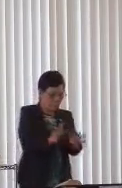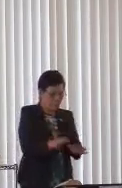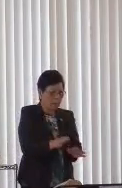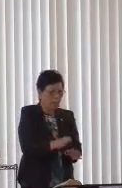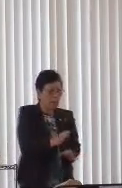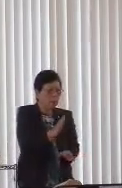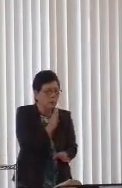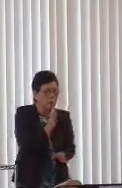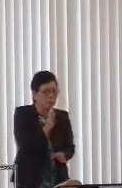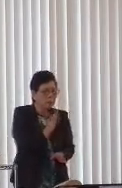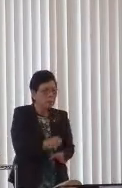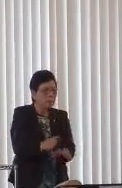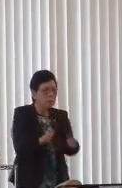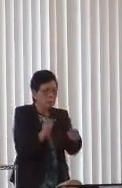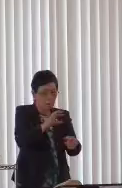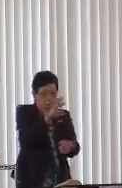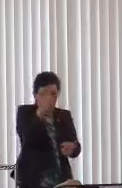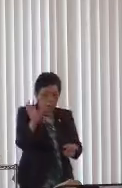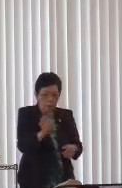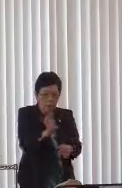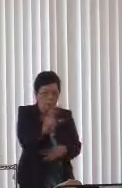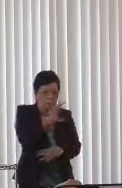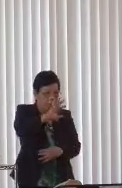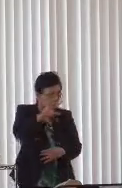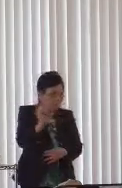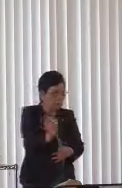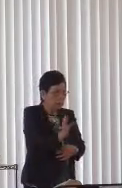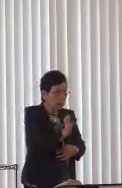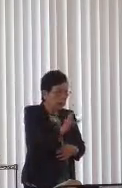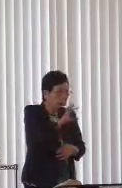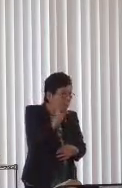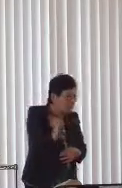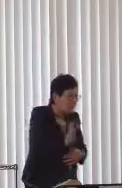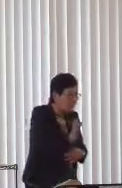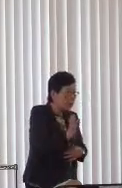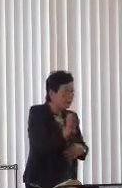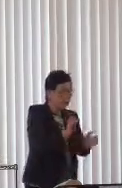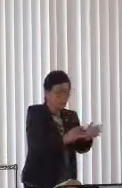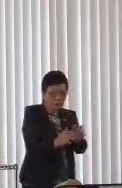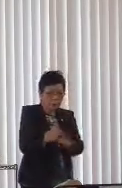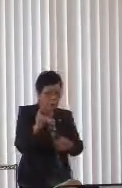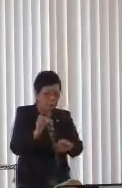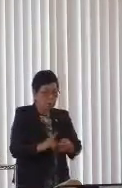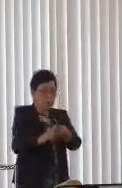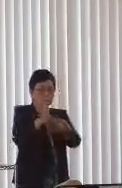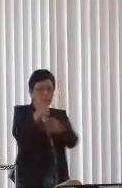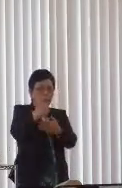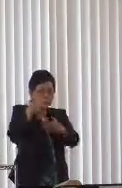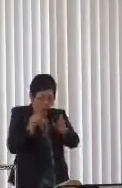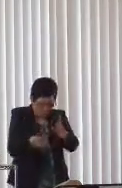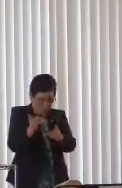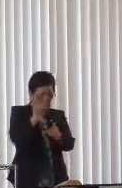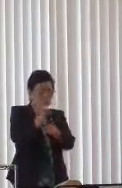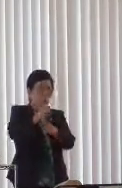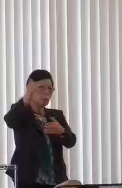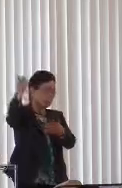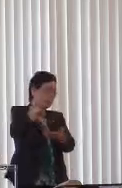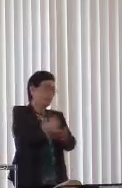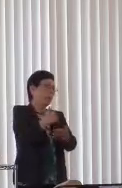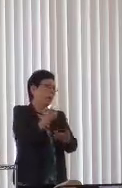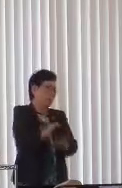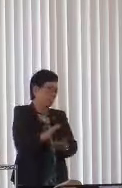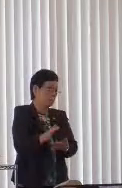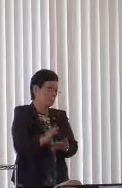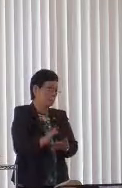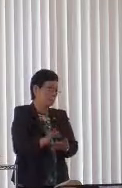く聖書は繰り返し繰り返しイエス・キリストはもう一度おいでになると、まあ、イエス自身、キリスト自